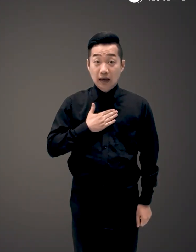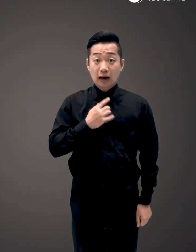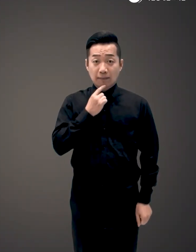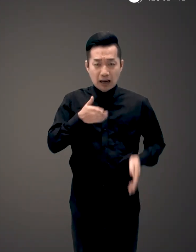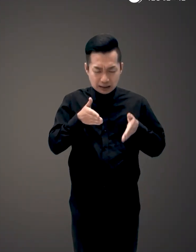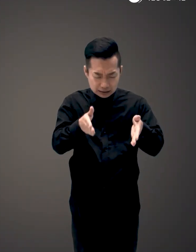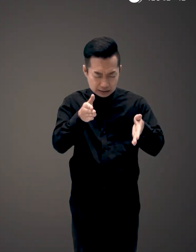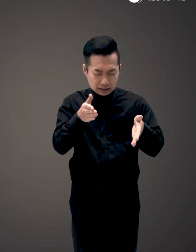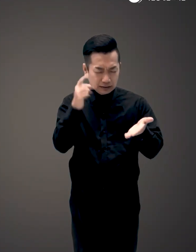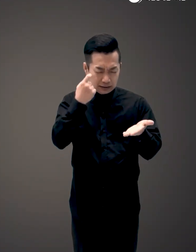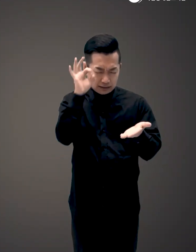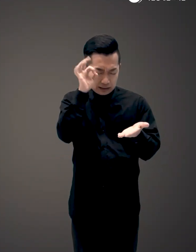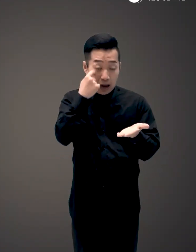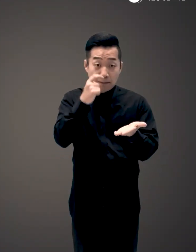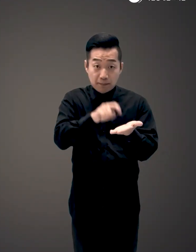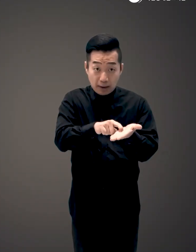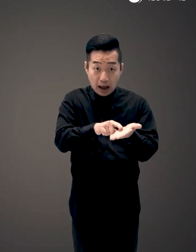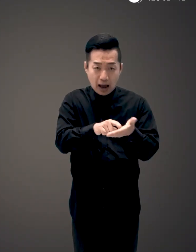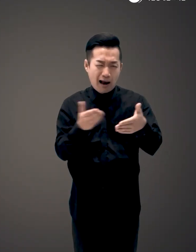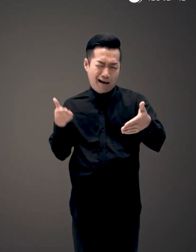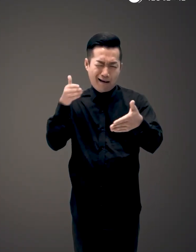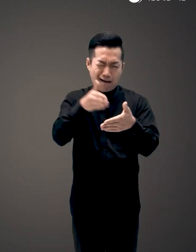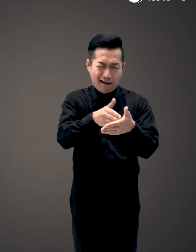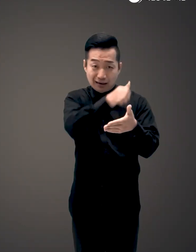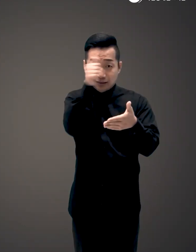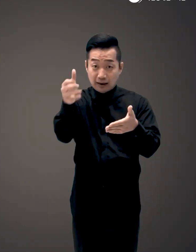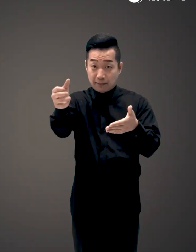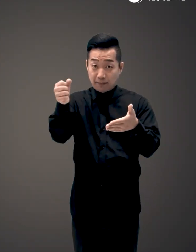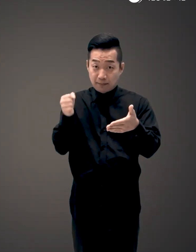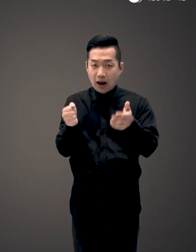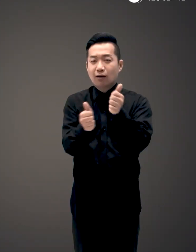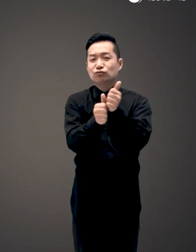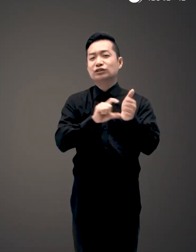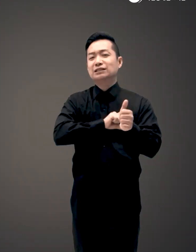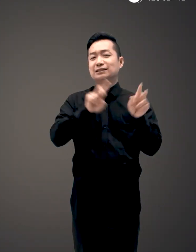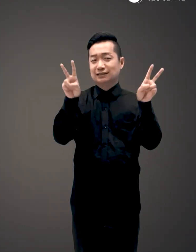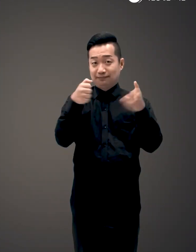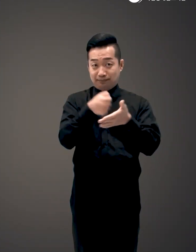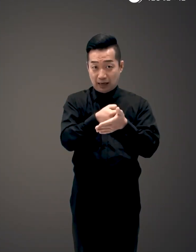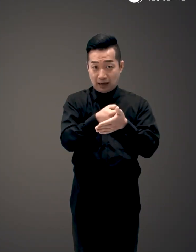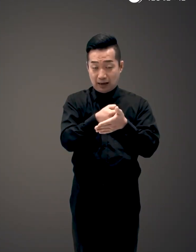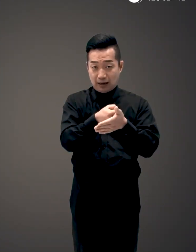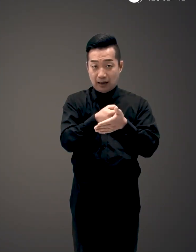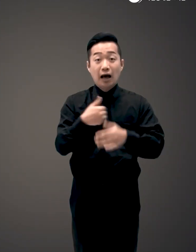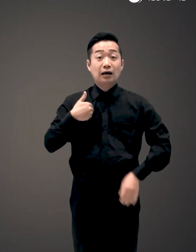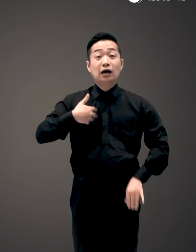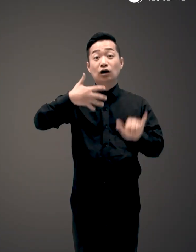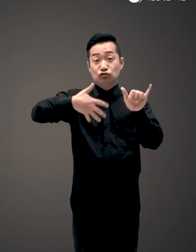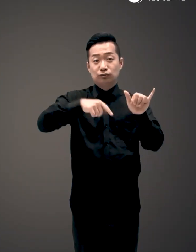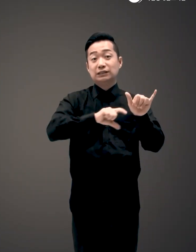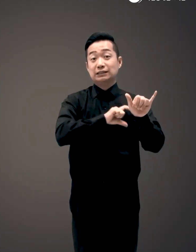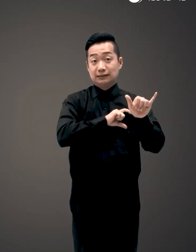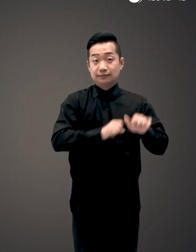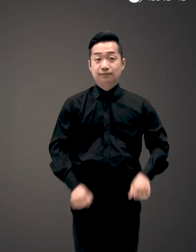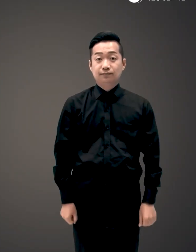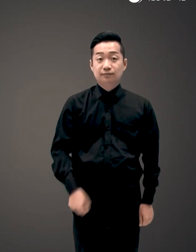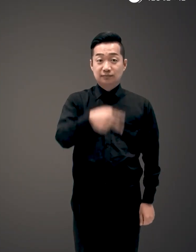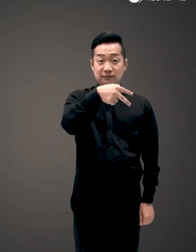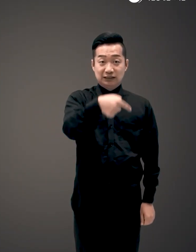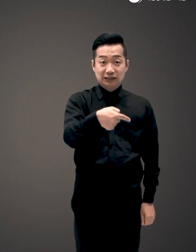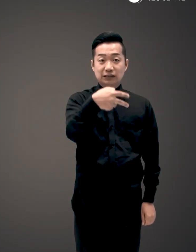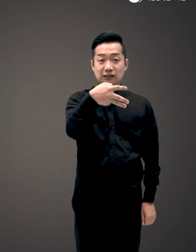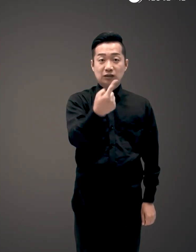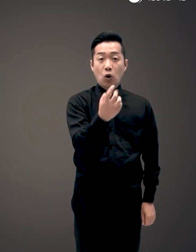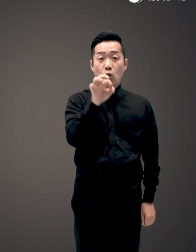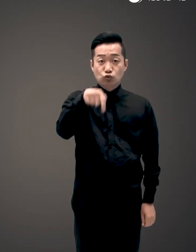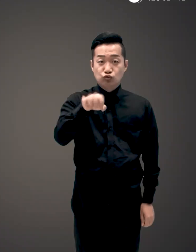나만의 길을 찾을 때까지 인생의 레버를 당기는 법이 이제 부제목이 되었고, 이제 저의 그 크리에이터 이름이죠. 드로우